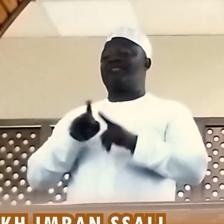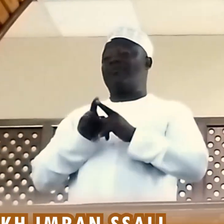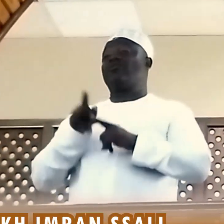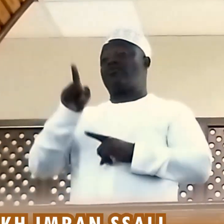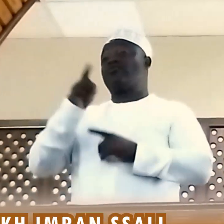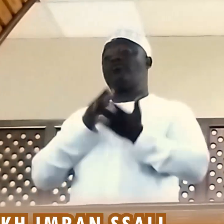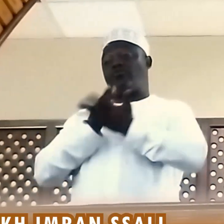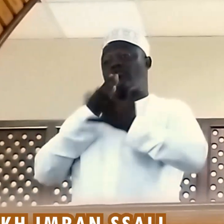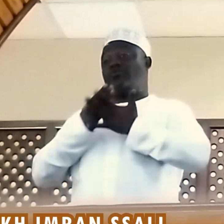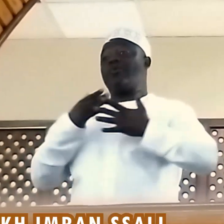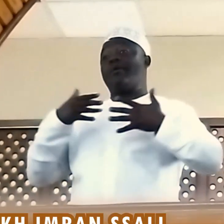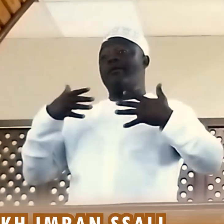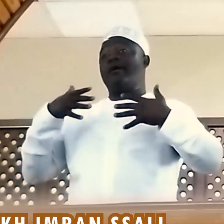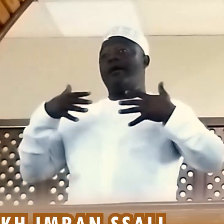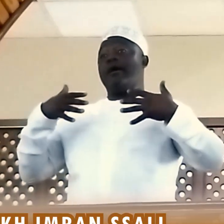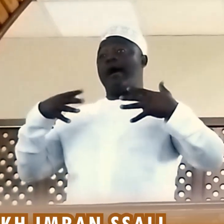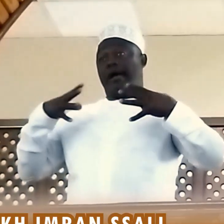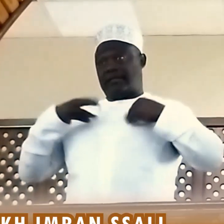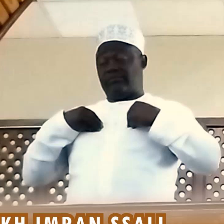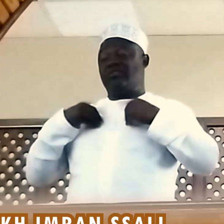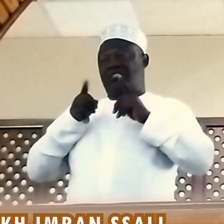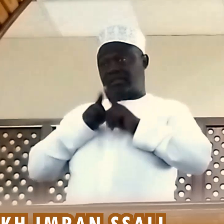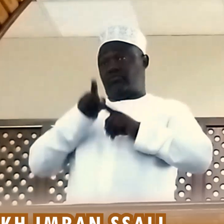نككسا نقوى مككسا